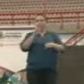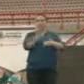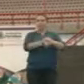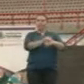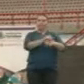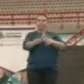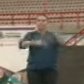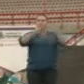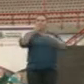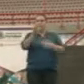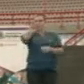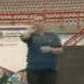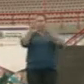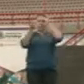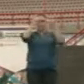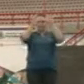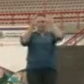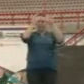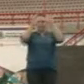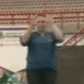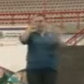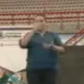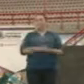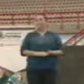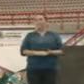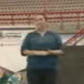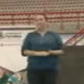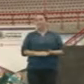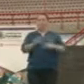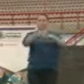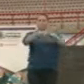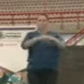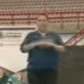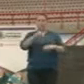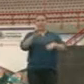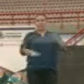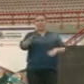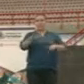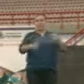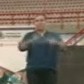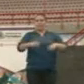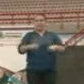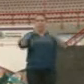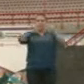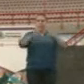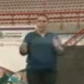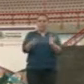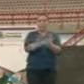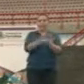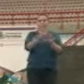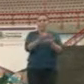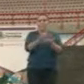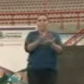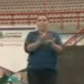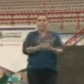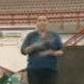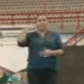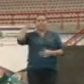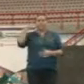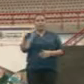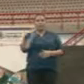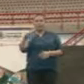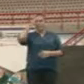você. Tem gente que só funciona assim, e é por isso que às vezes você precisa ter um ambiente de estudo. Porque você vai falando para você não está doido não,